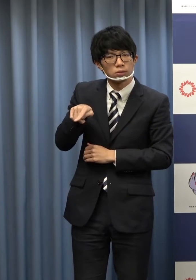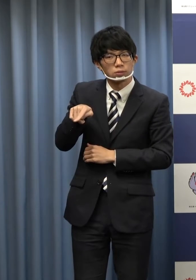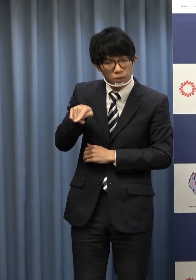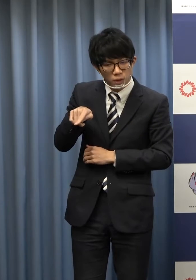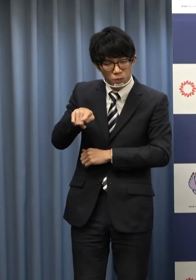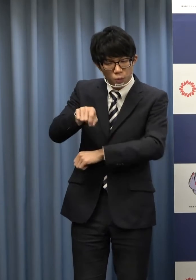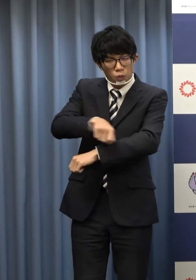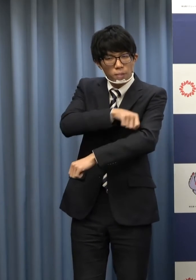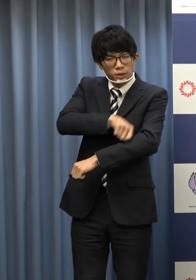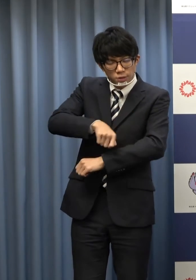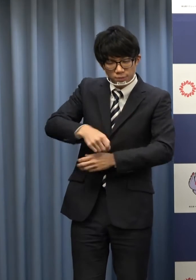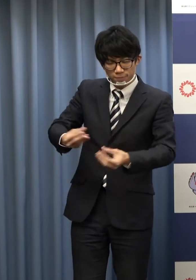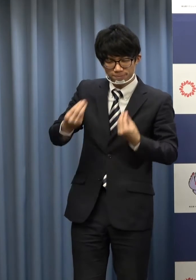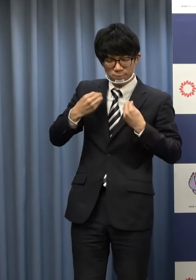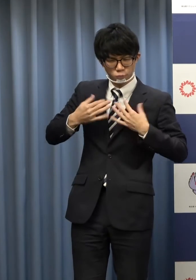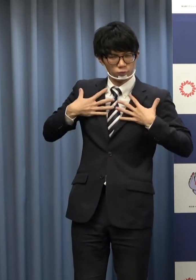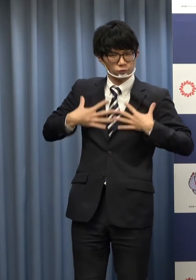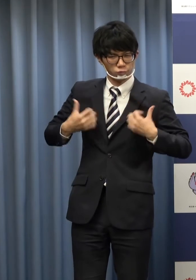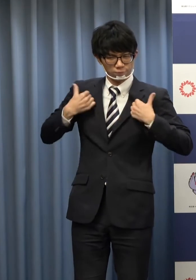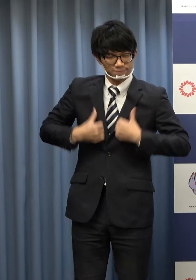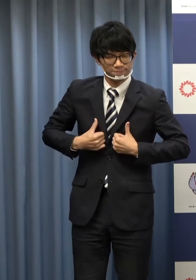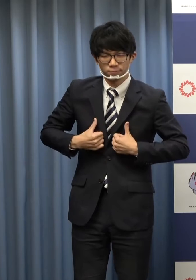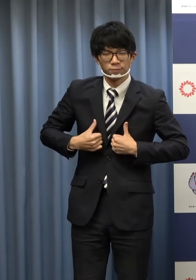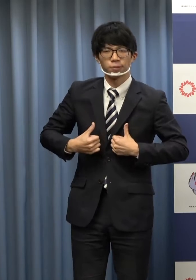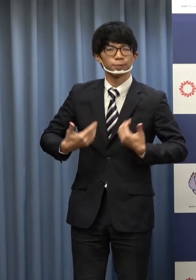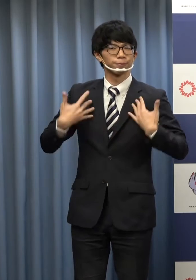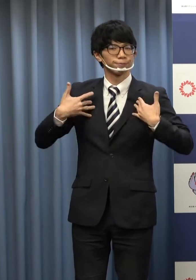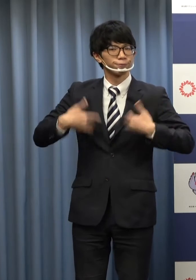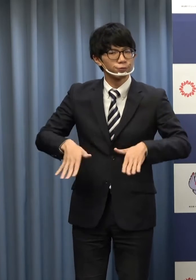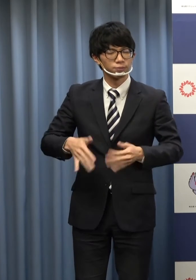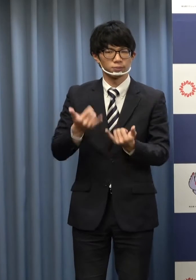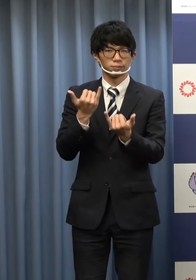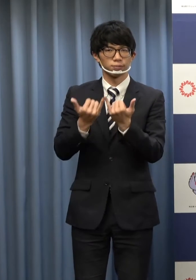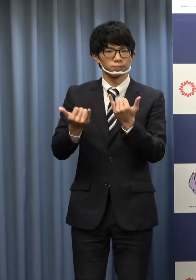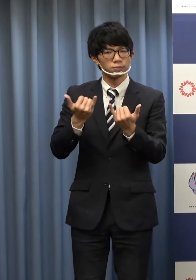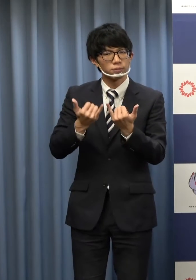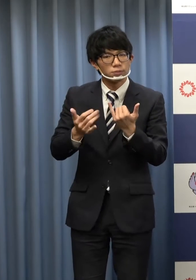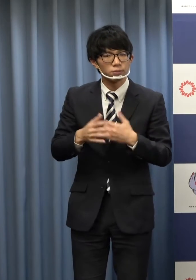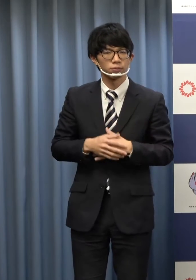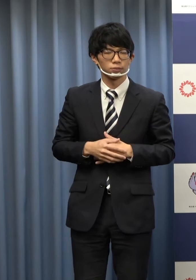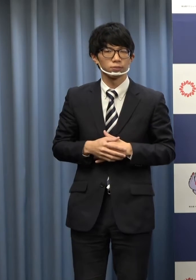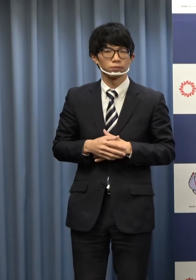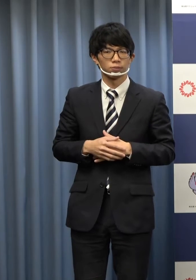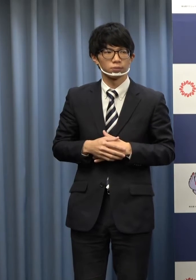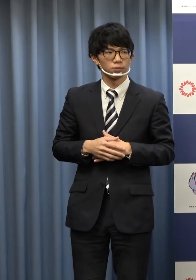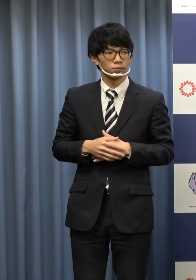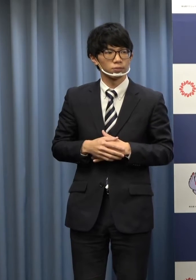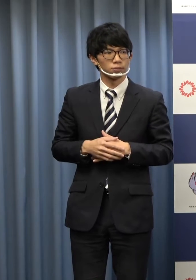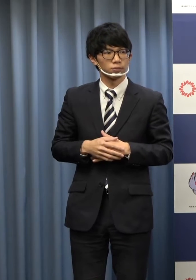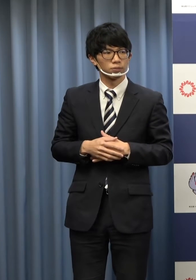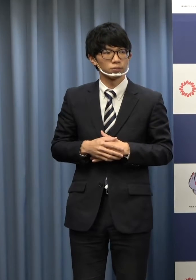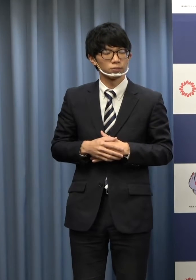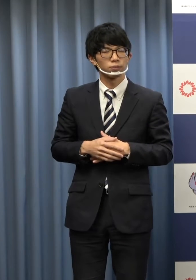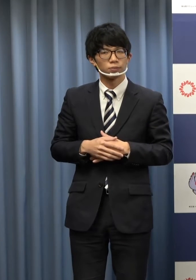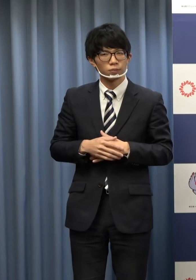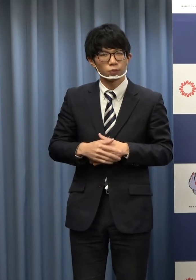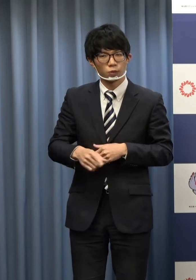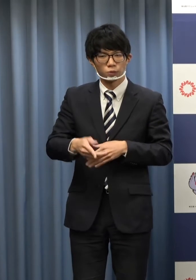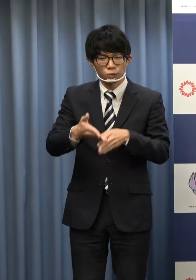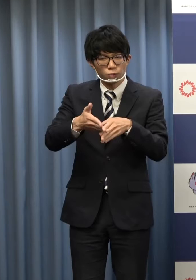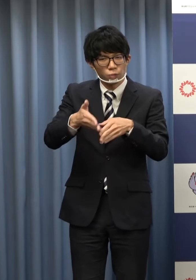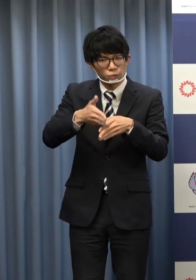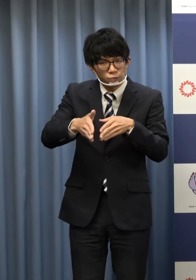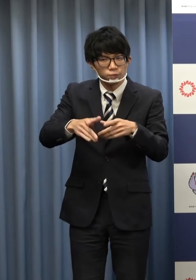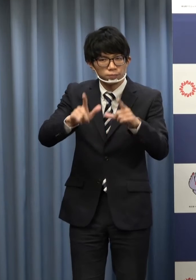な防備は必要がない、防護は必要がない、こういったことについてしっかりと伝えていってほし